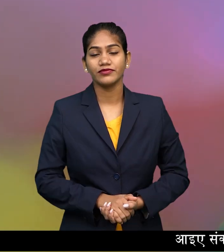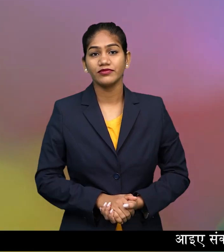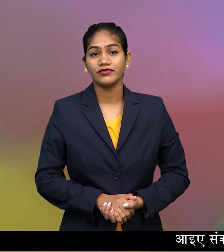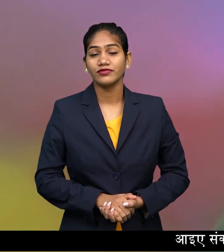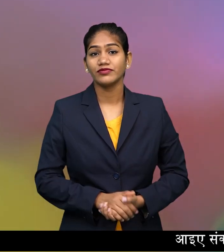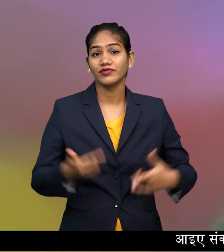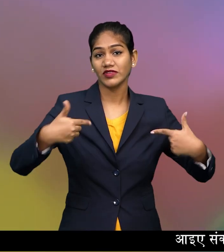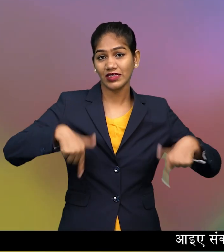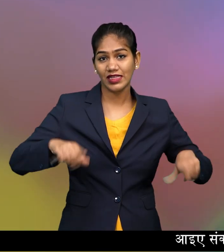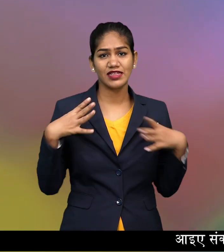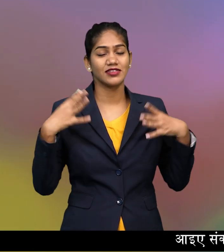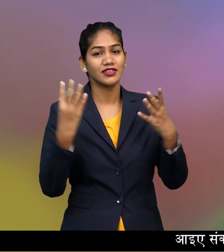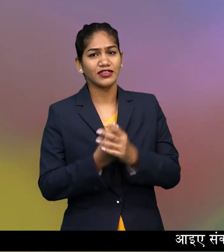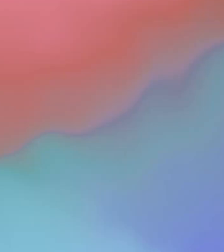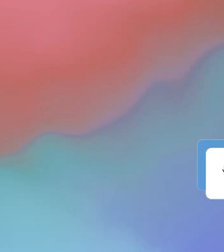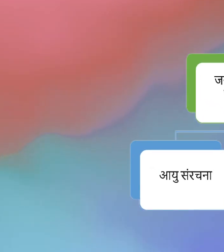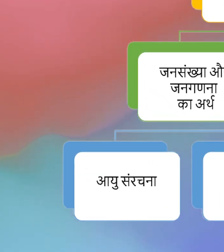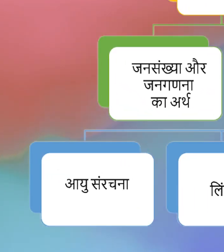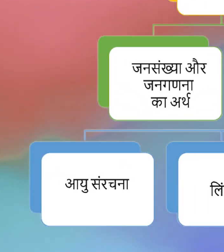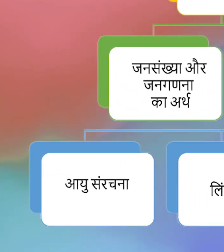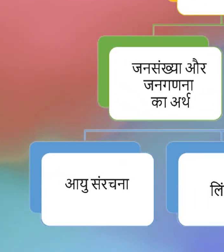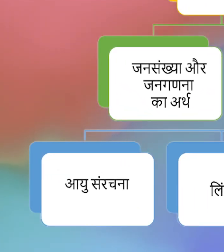आइए संकल्पना मानचित्र की जांच करें।